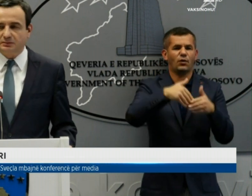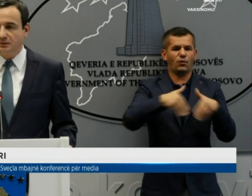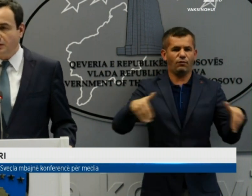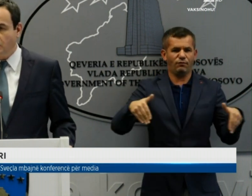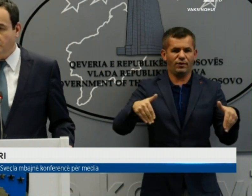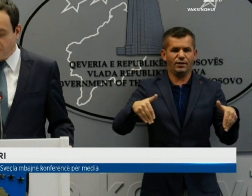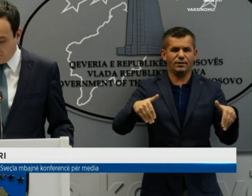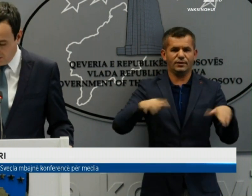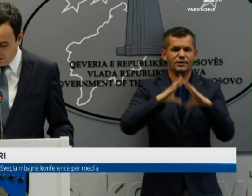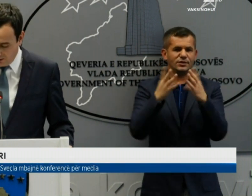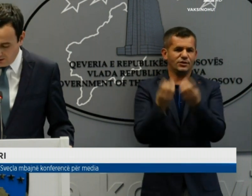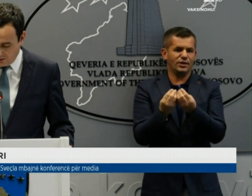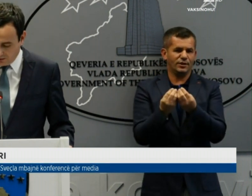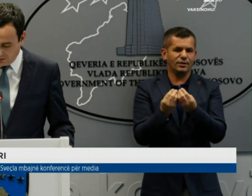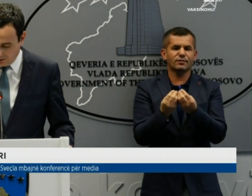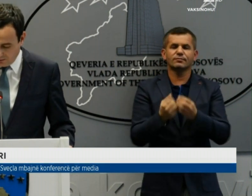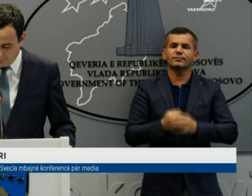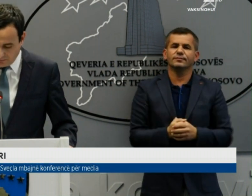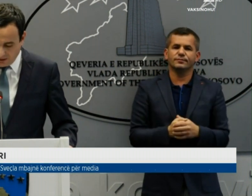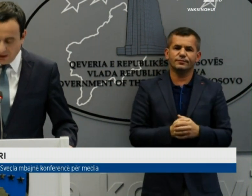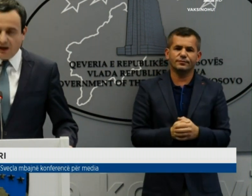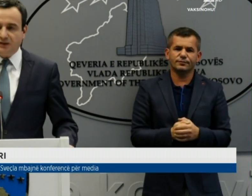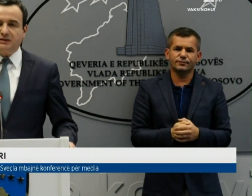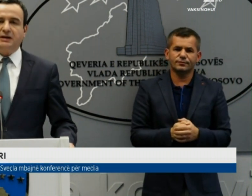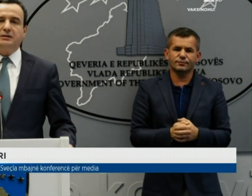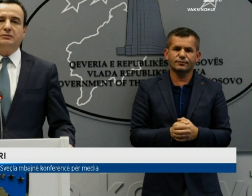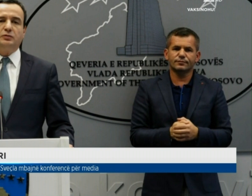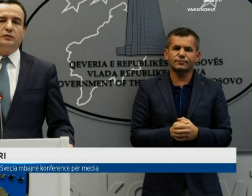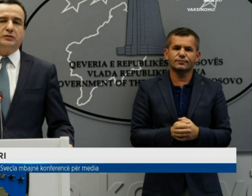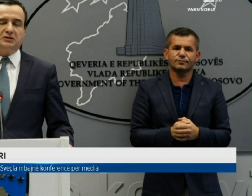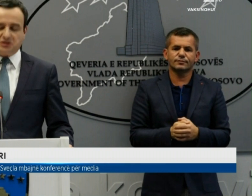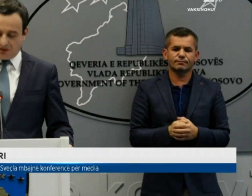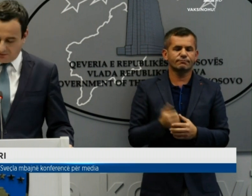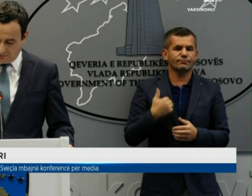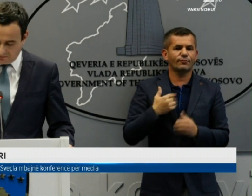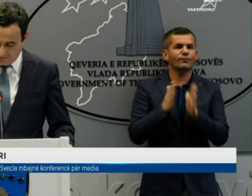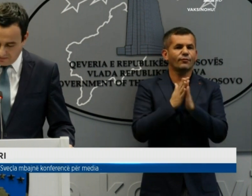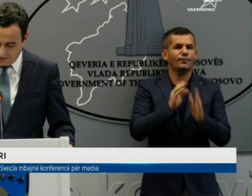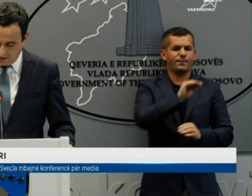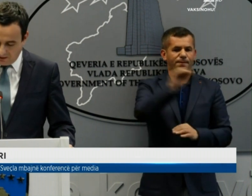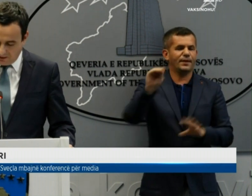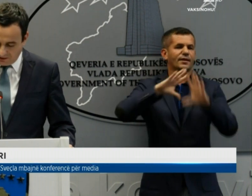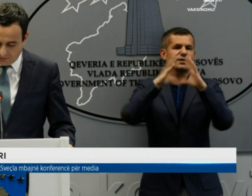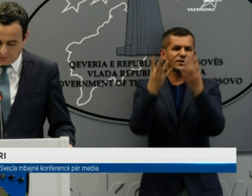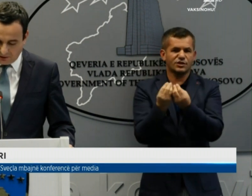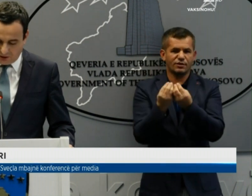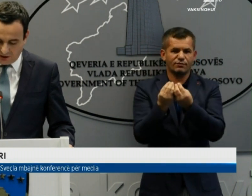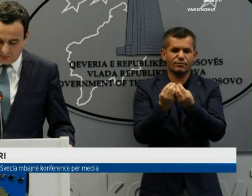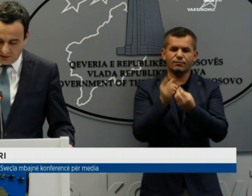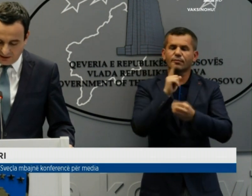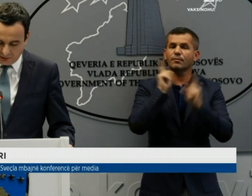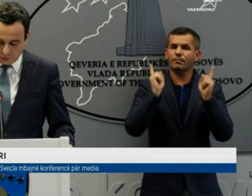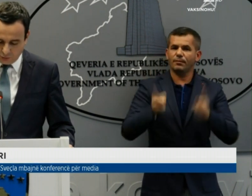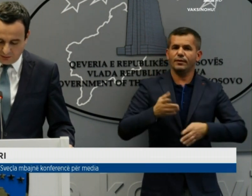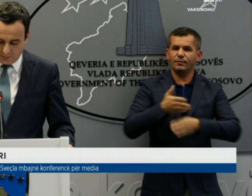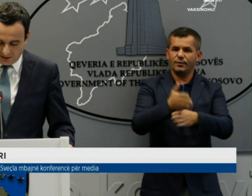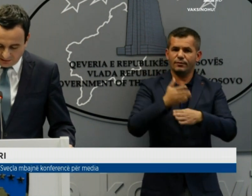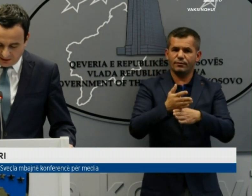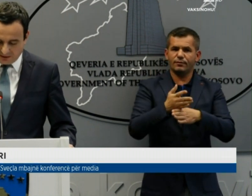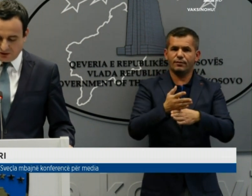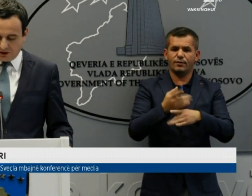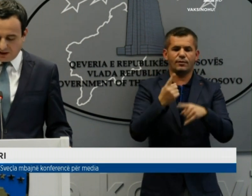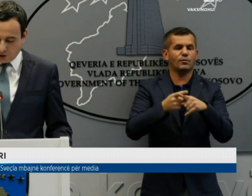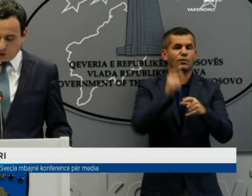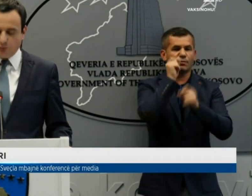pikat kufitare 1-31. Andaj, juftoj të gjithve, leti përkrahim e leti duam